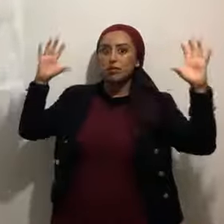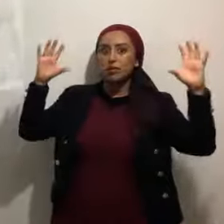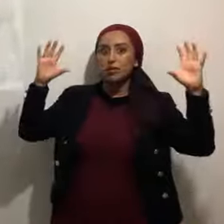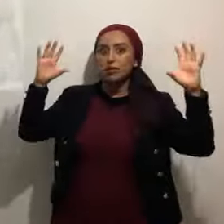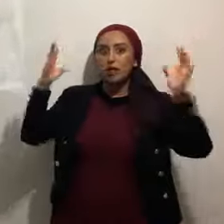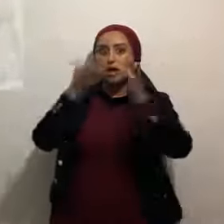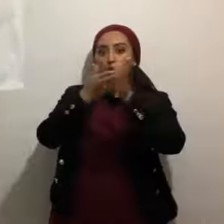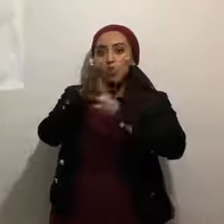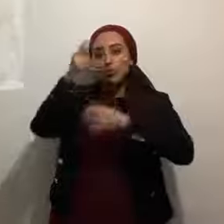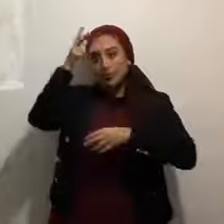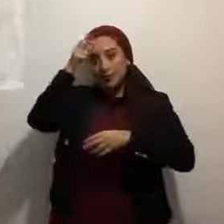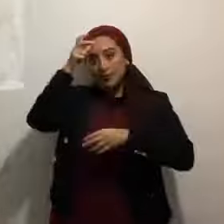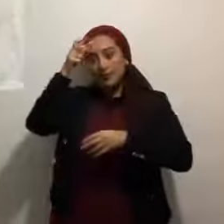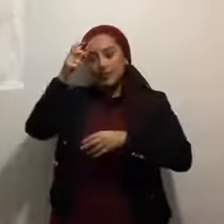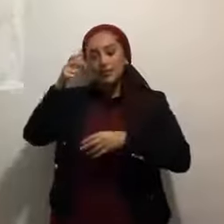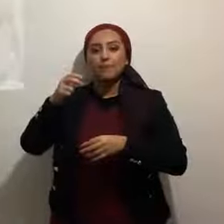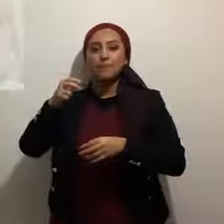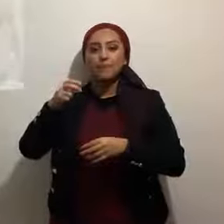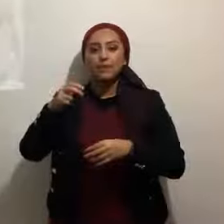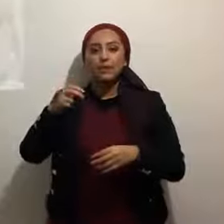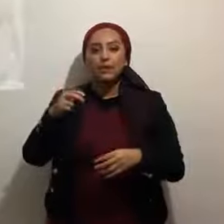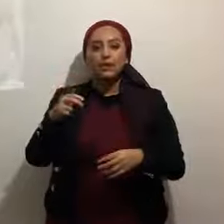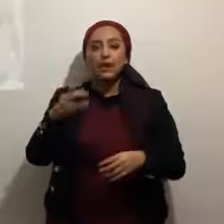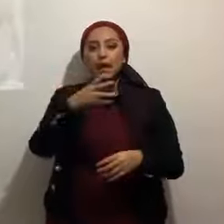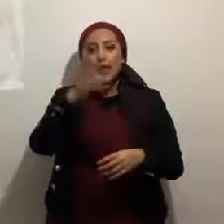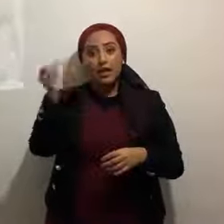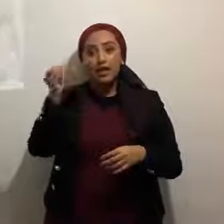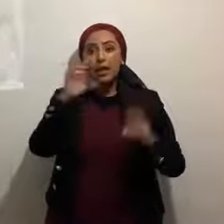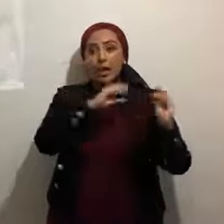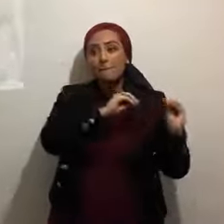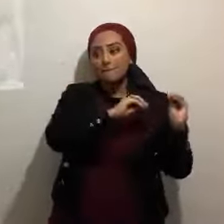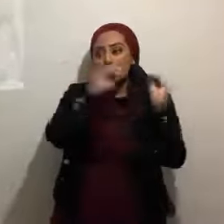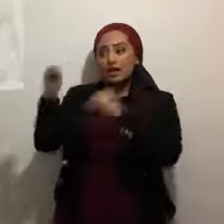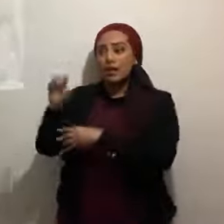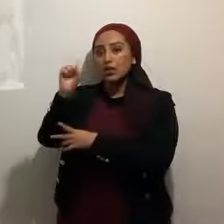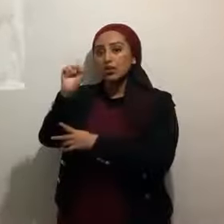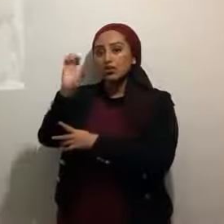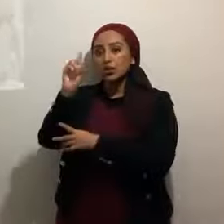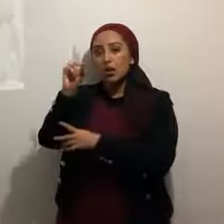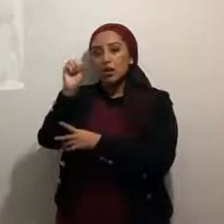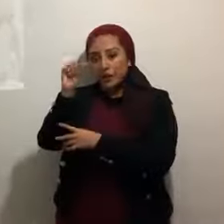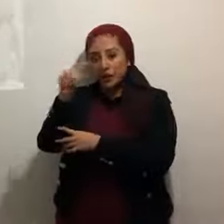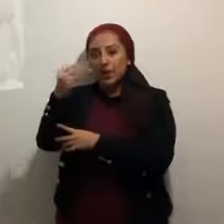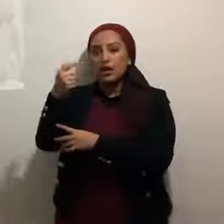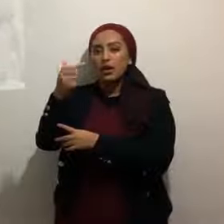de demonios, no te dejes, y llevarte a Sodoma y Gomorra sin que lo notes.